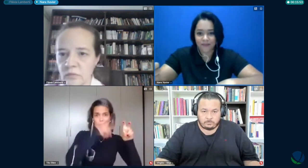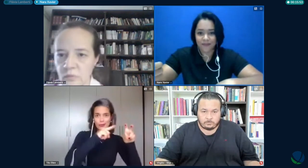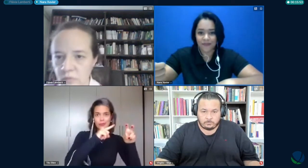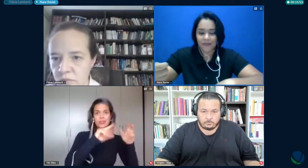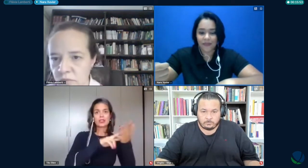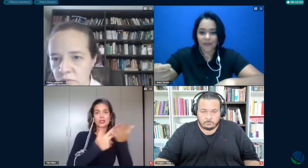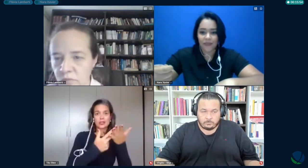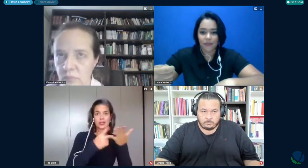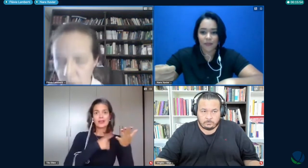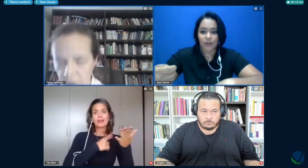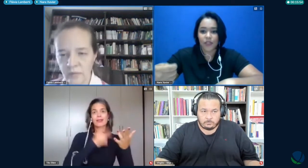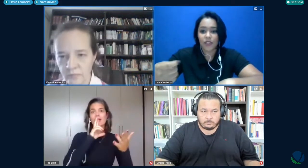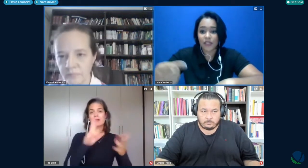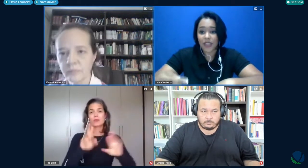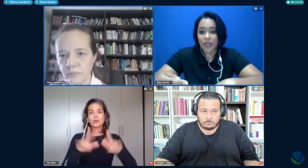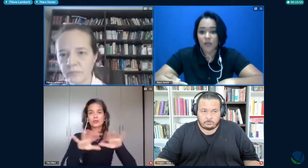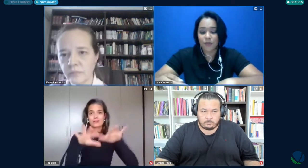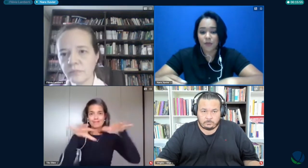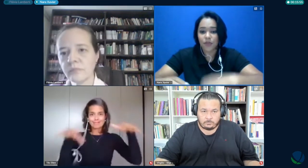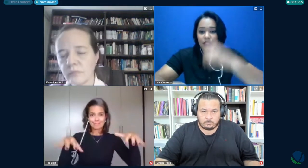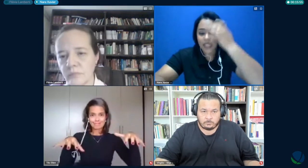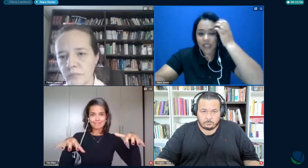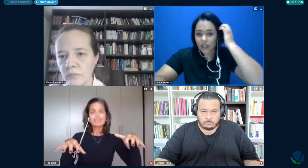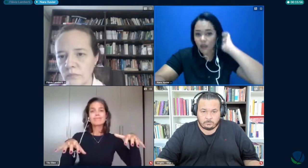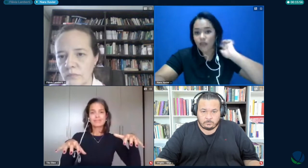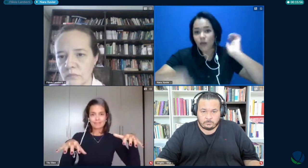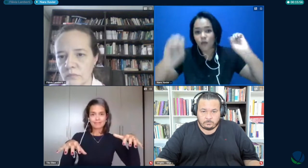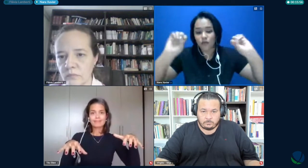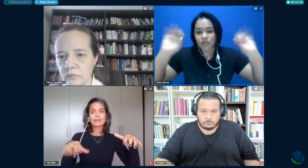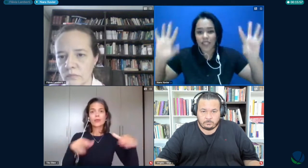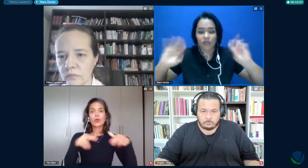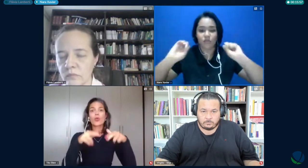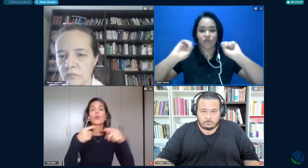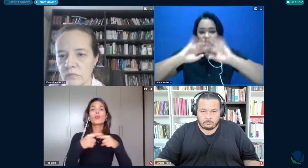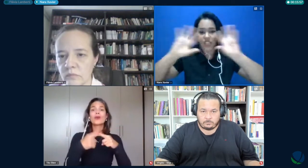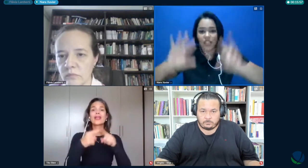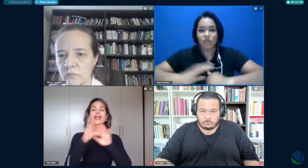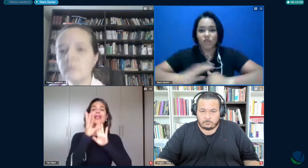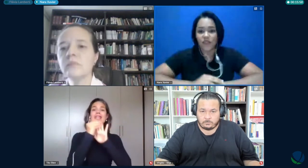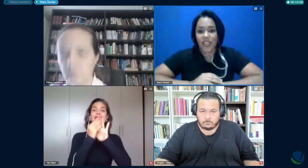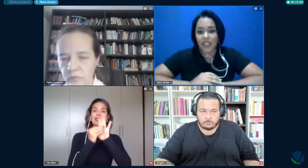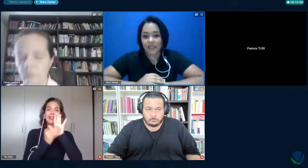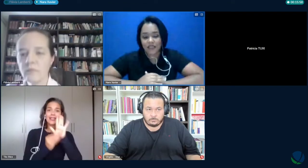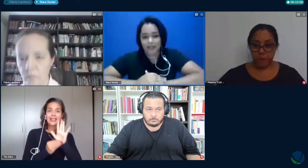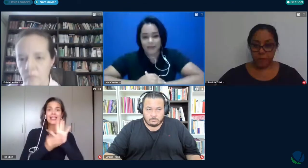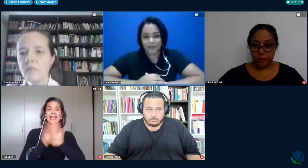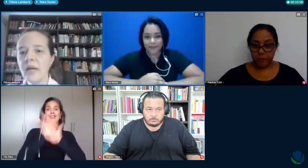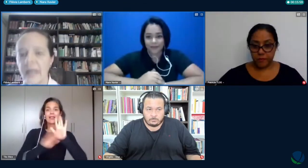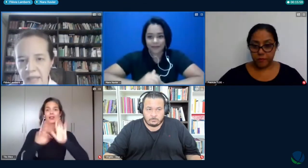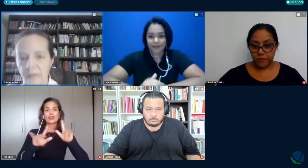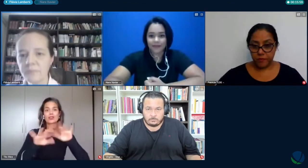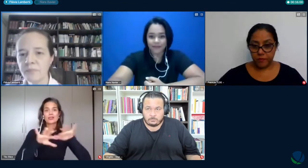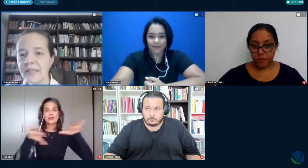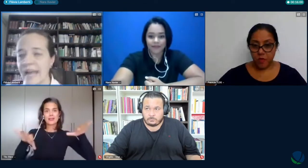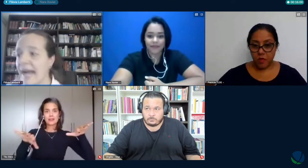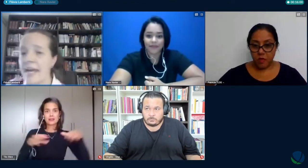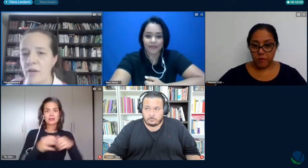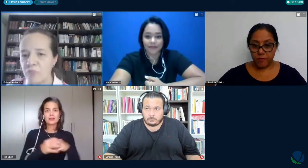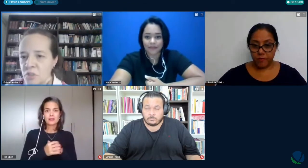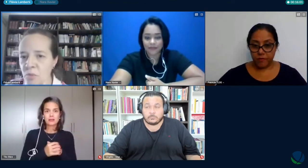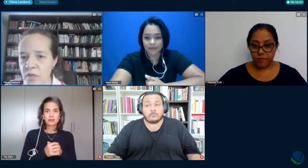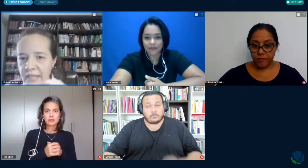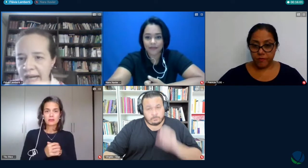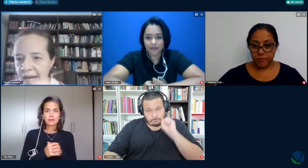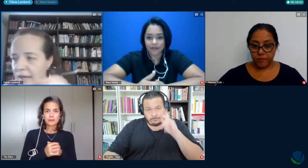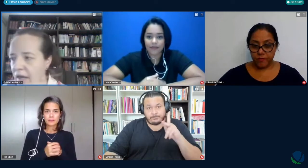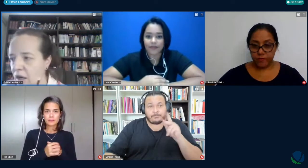outra. Sim. Justamente por ser conteúdos, textos de gêneros diferentes. Aham. Tá. Eu vou